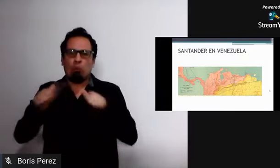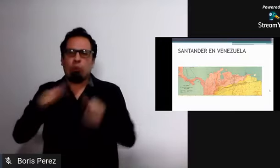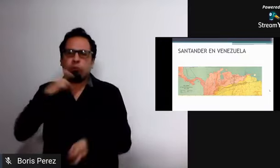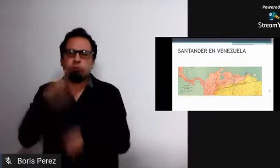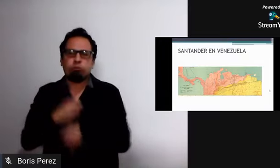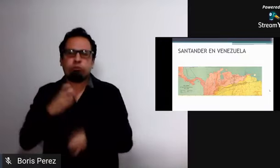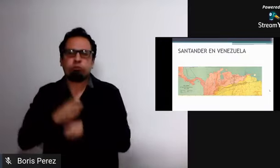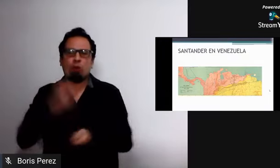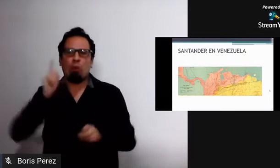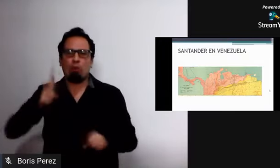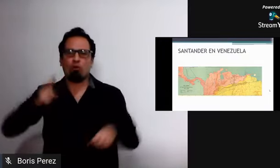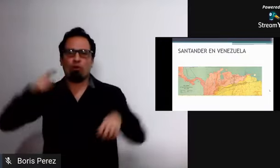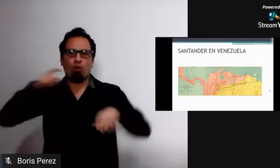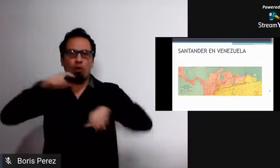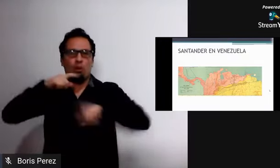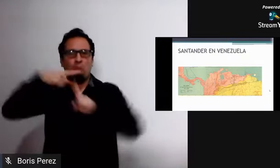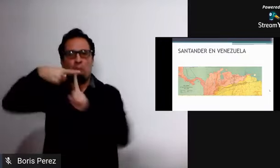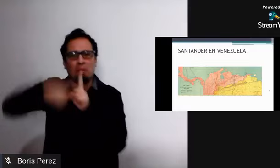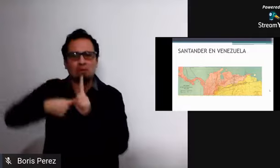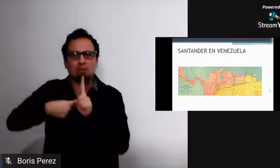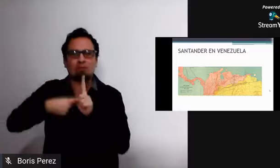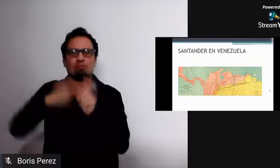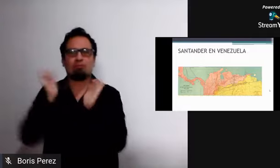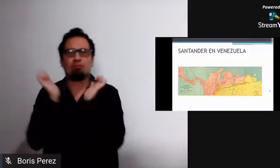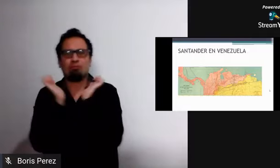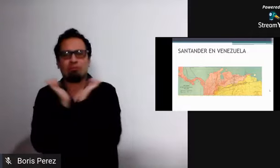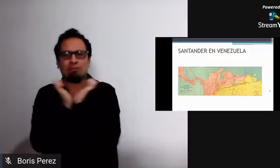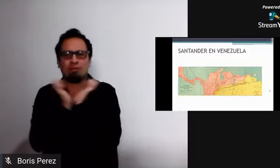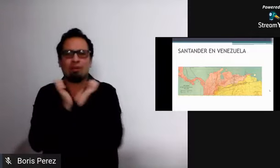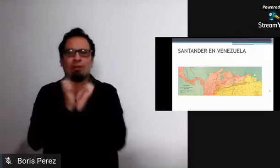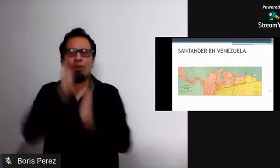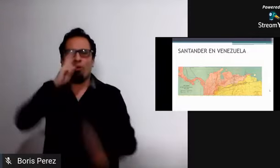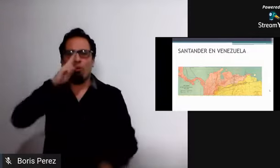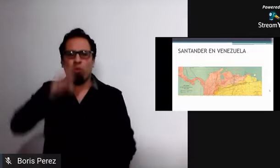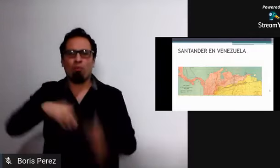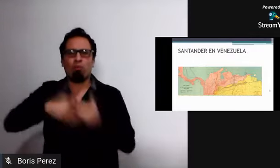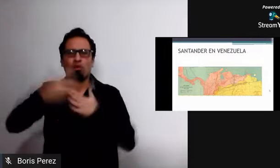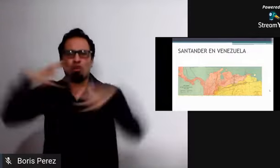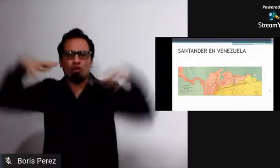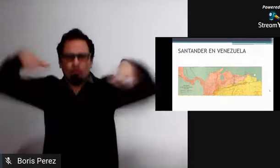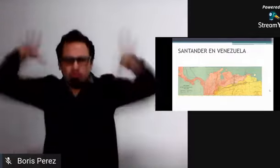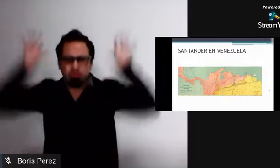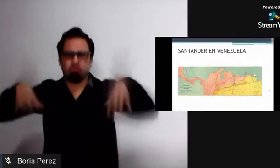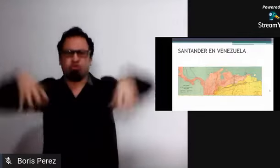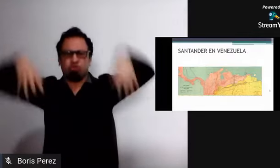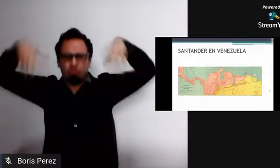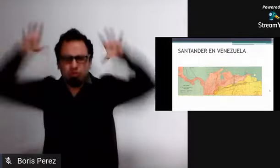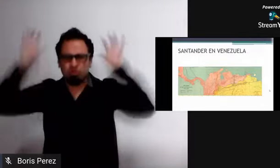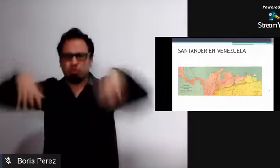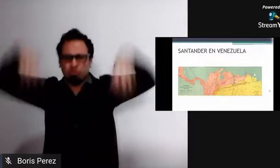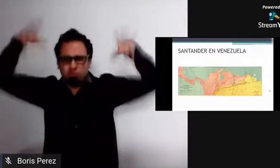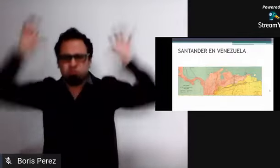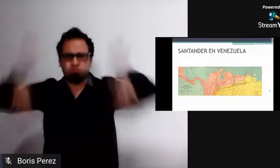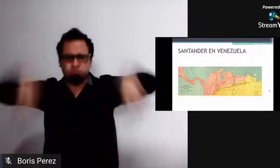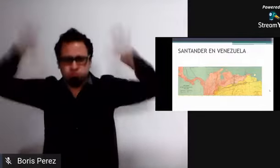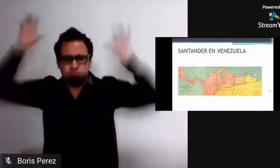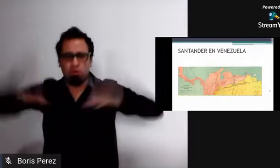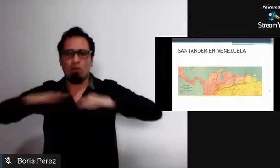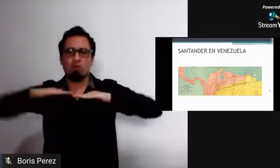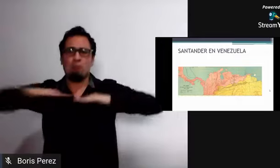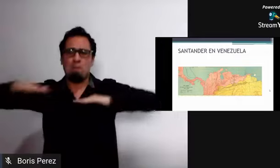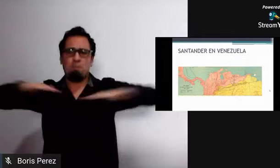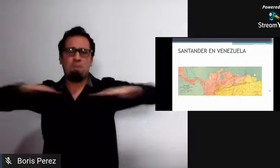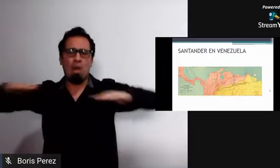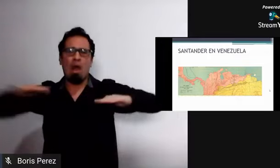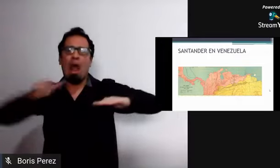y dieron inicio a un periodo bastante complejo que fue en el mes de mayo o en el mes de junio